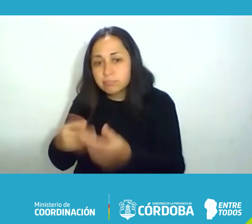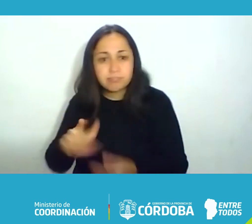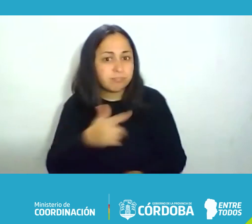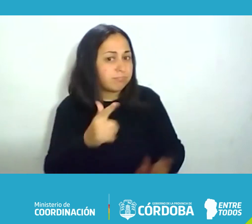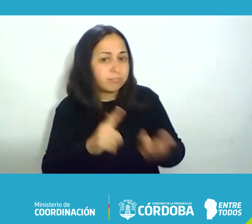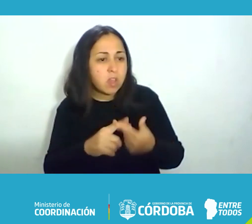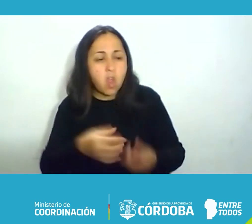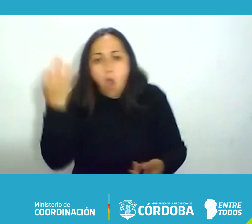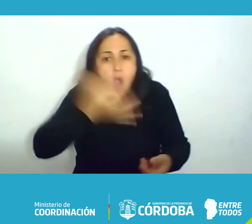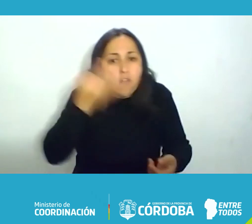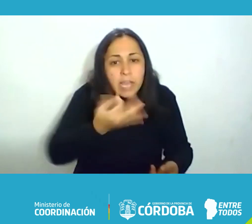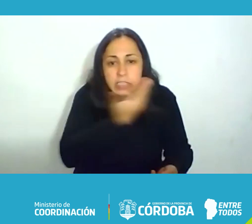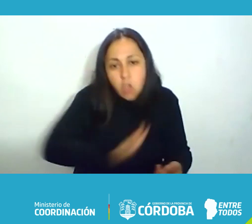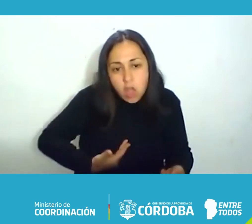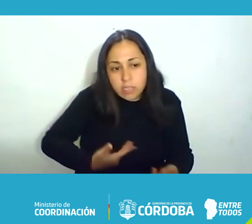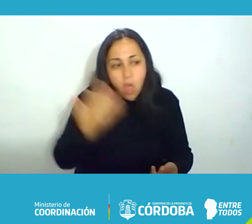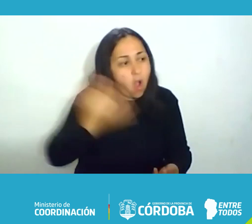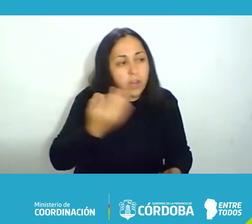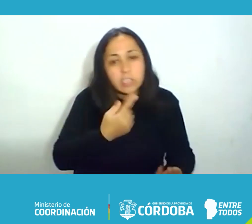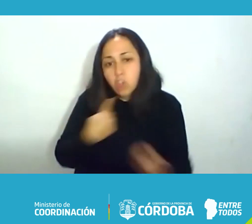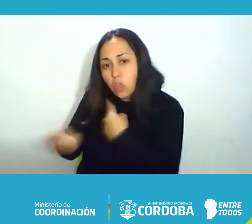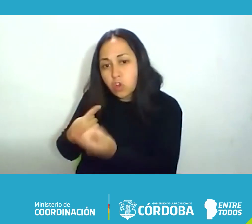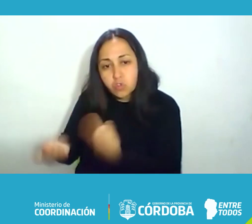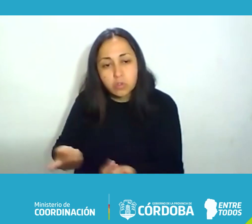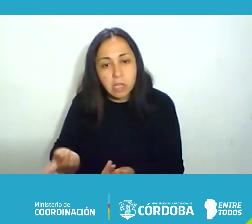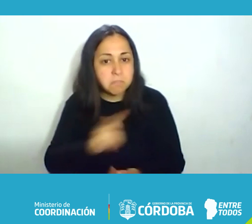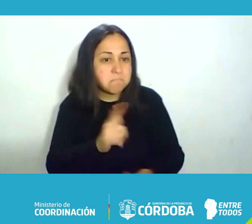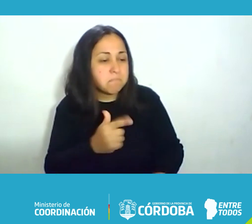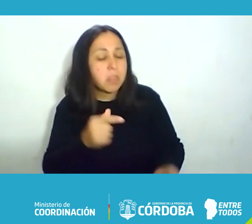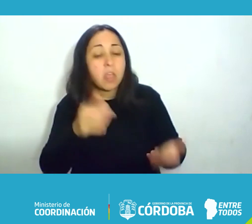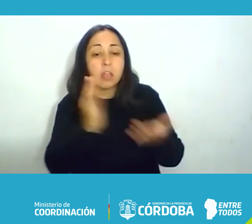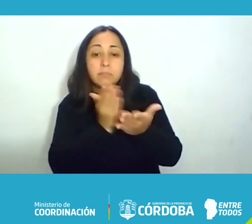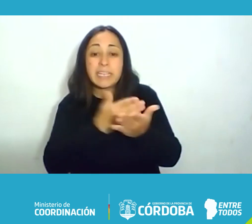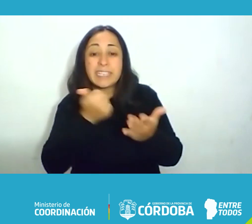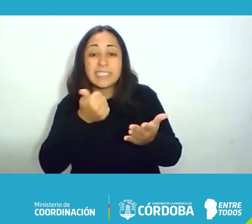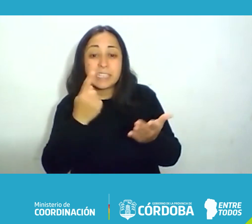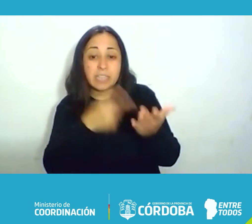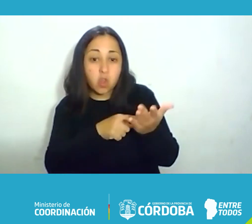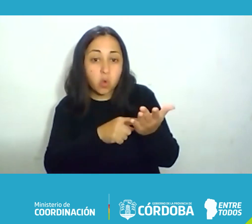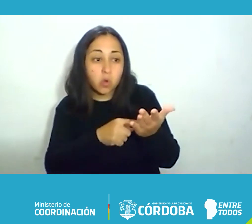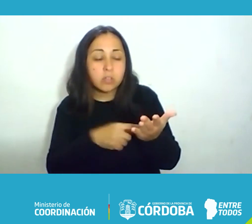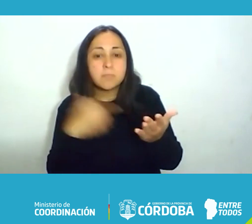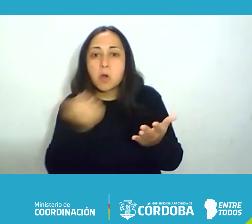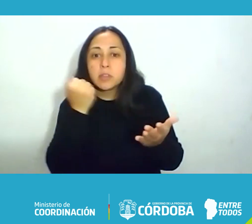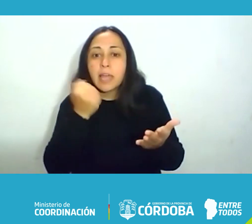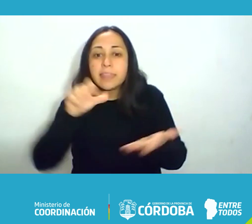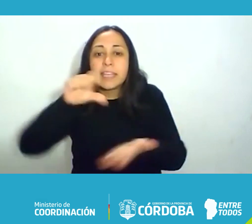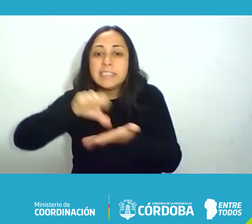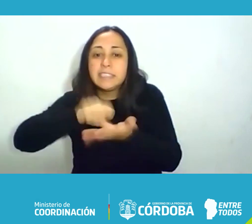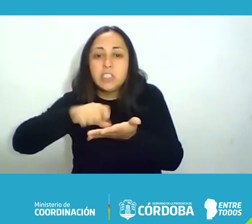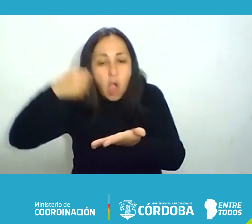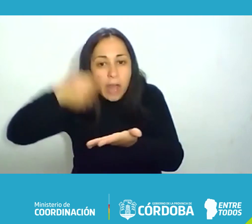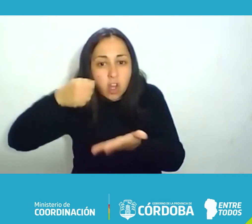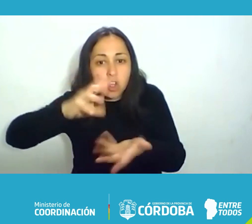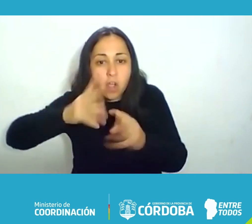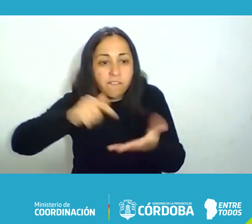tiene la obligación de consultar con la población originaria. El estudio menciona en la página 61 la importancia de los sitios arqueológicos afectados,